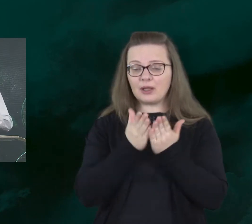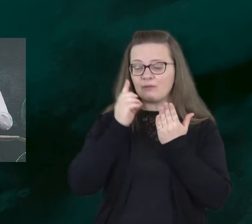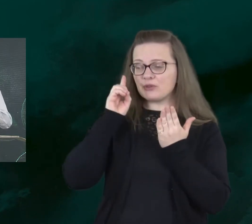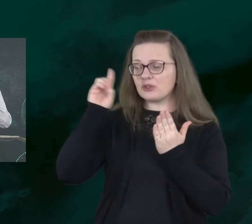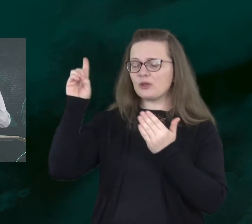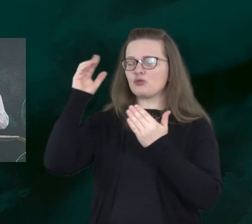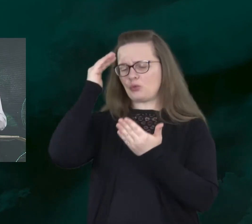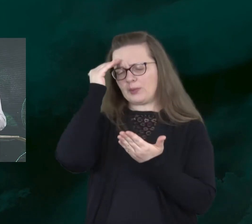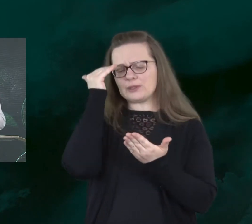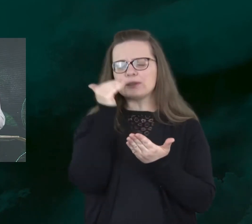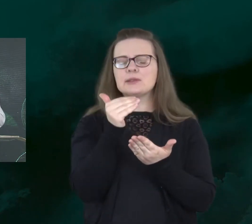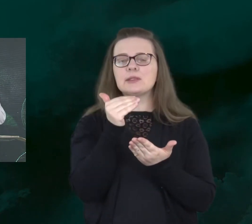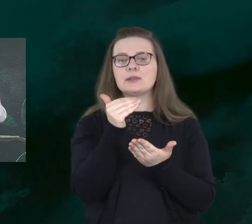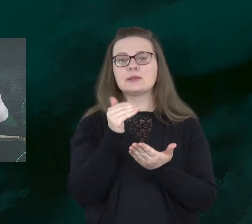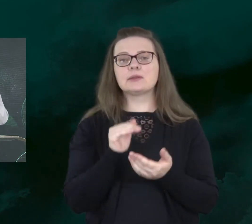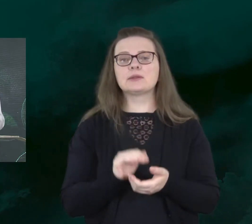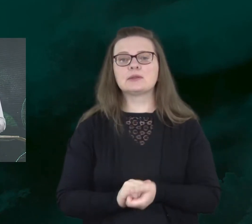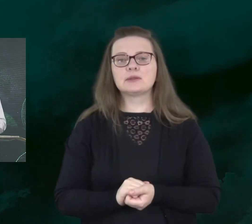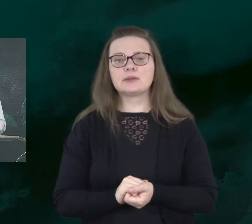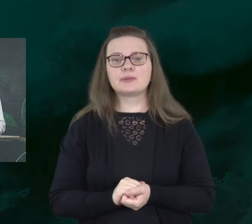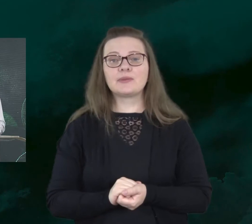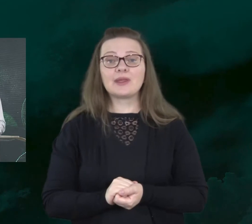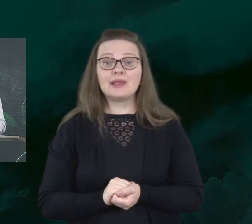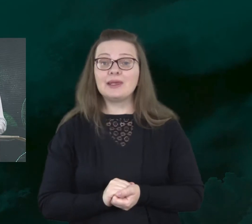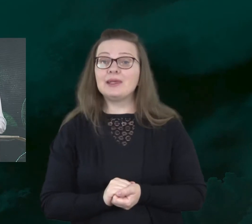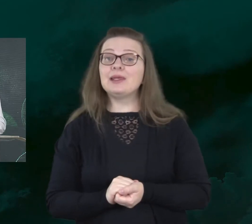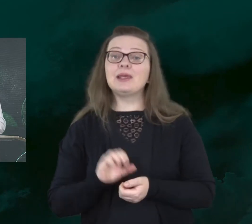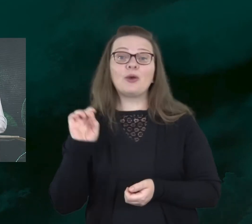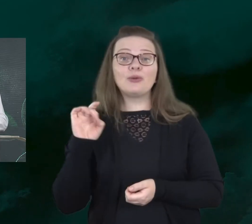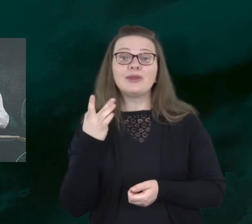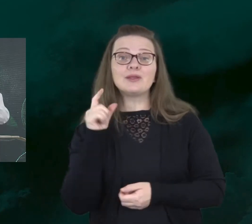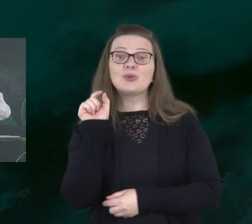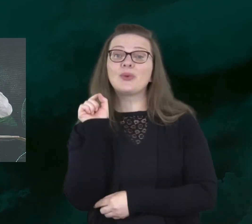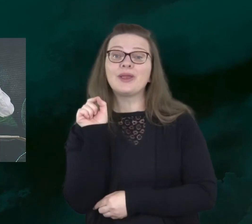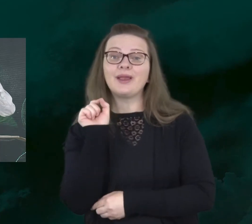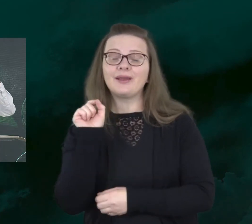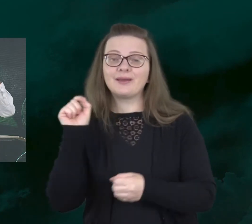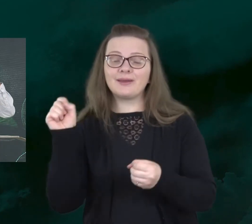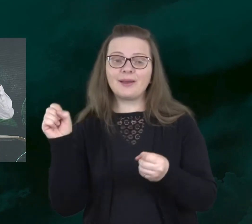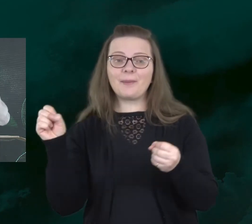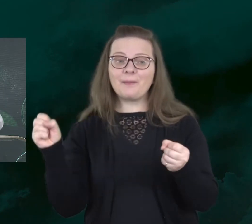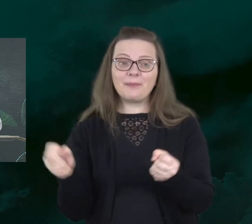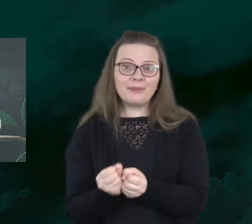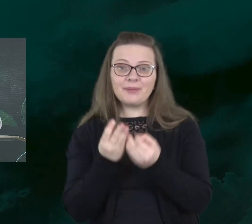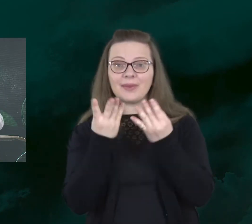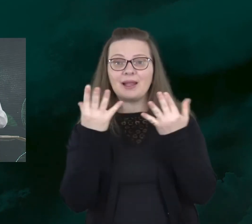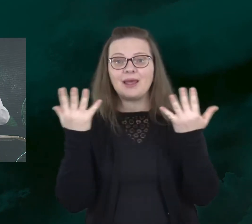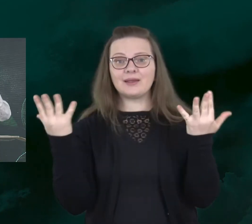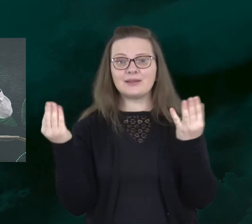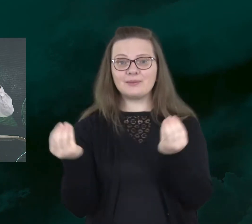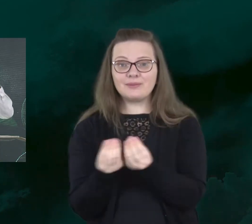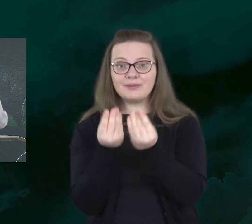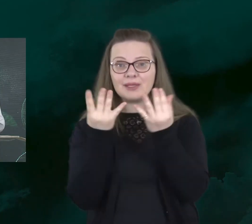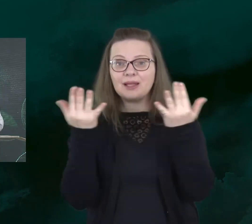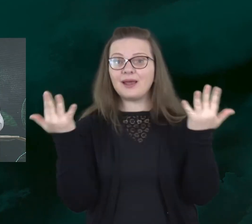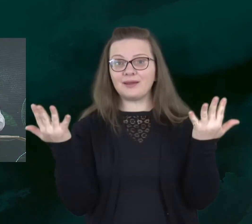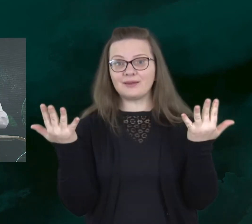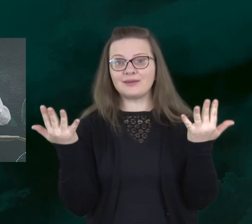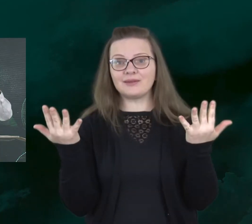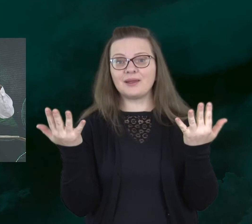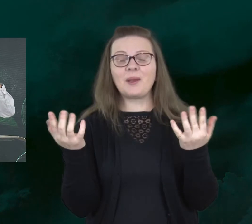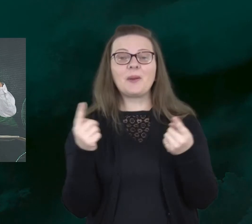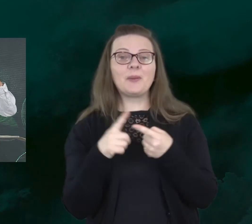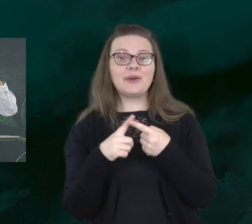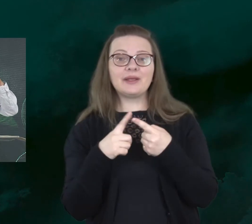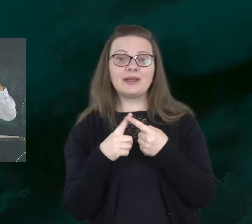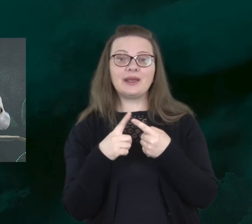realmente fazendo-os realizar muitos milagres, muitos casamentos sendo desfeitos por meio de uma oração,